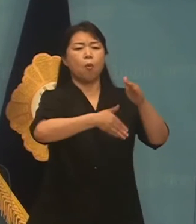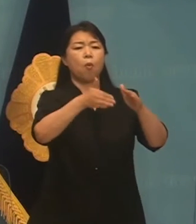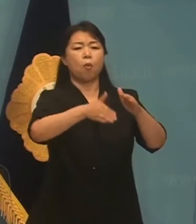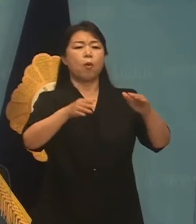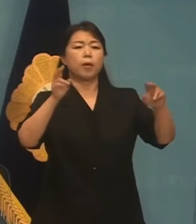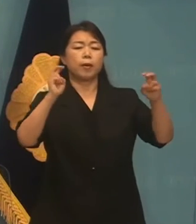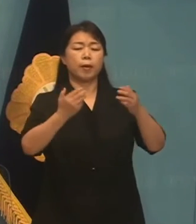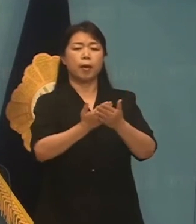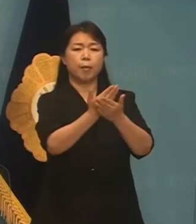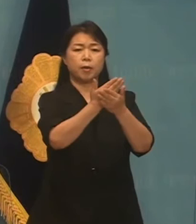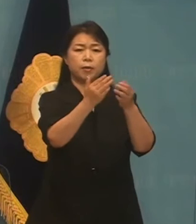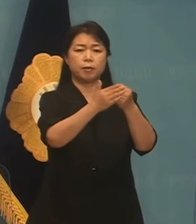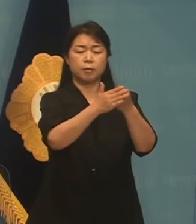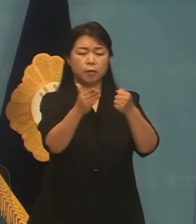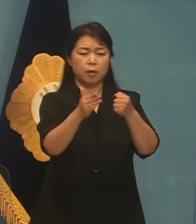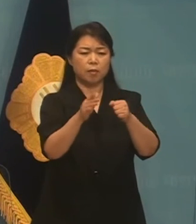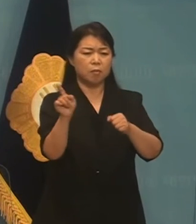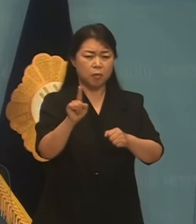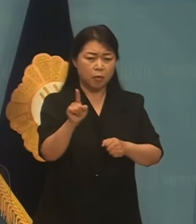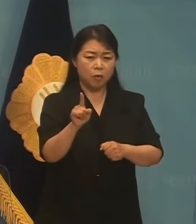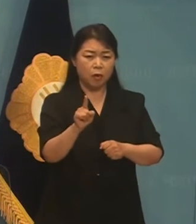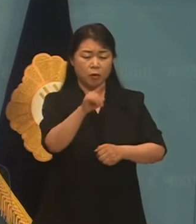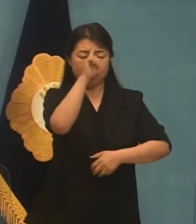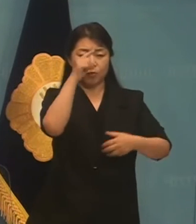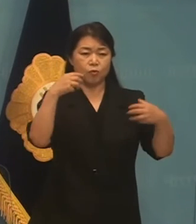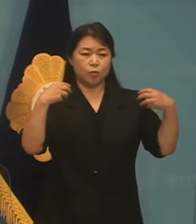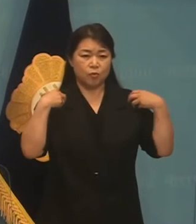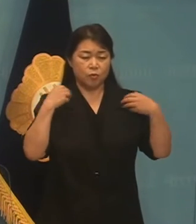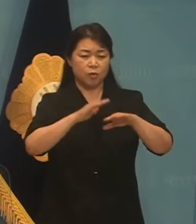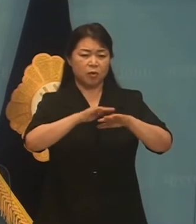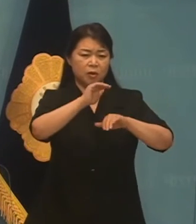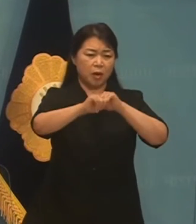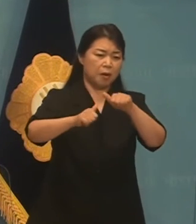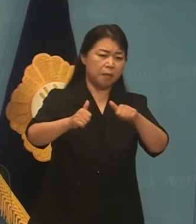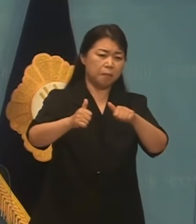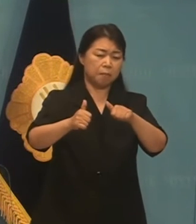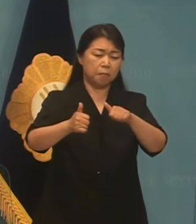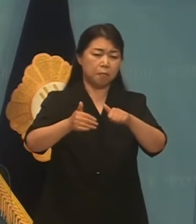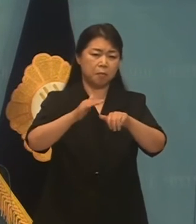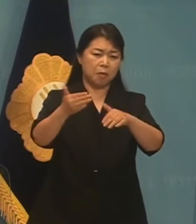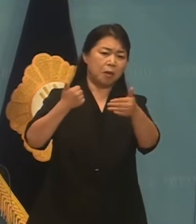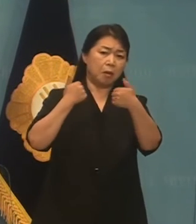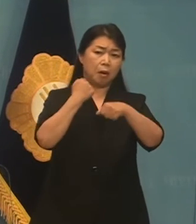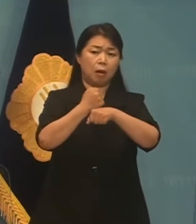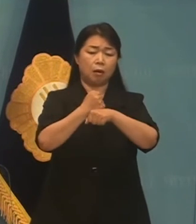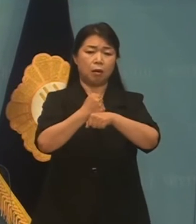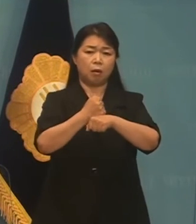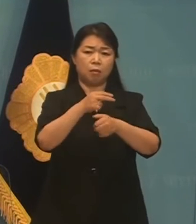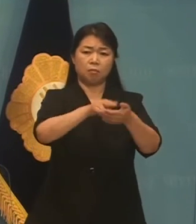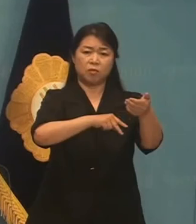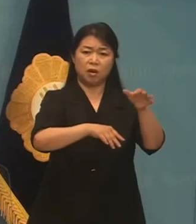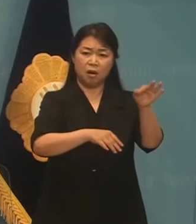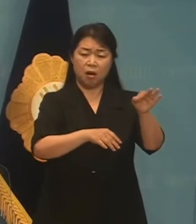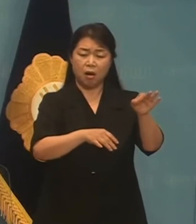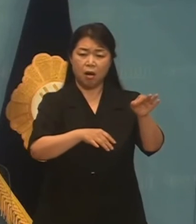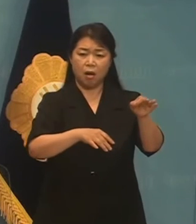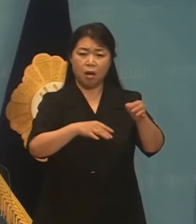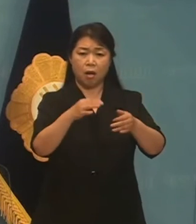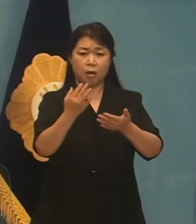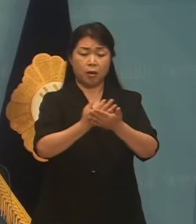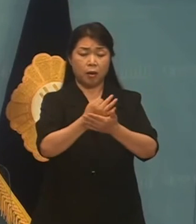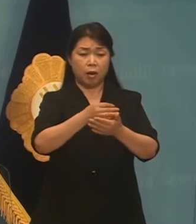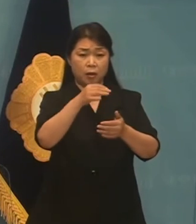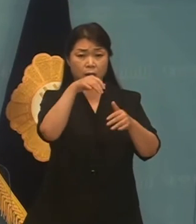공공개발이라는 미명하에 섣불리 정부 개입을 초래했다가 분양가나 개발 이익을